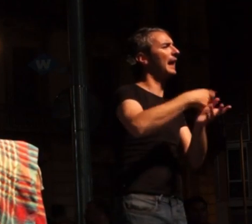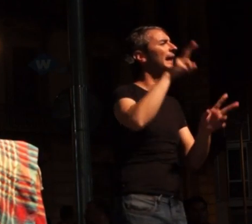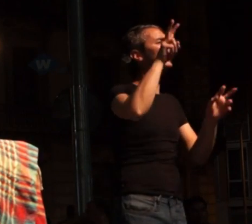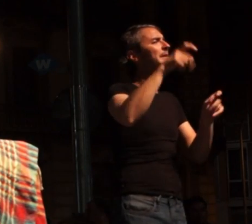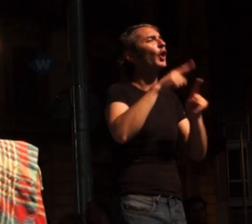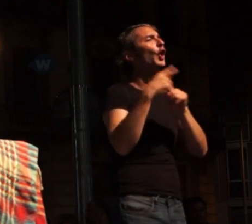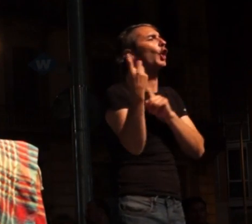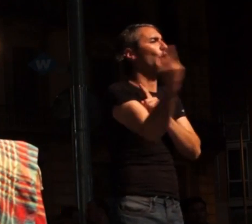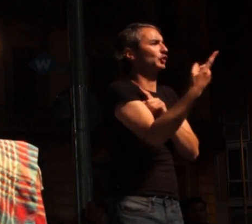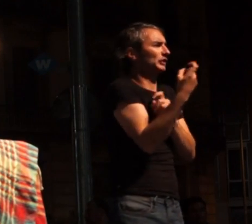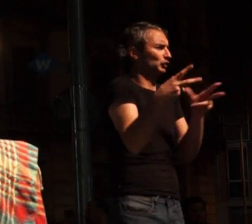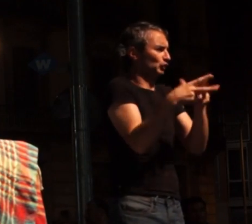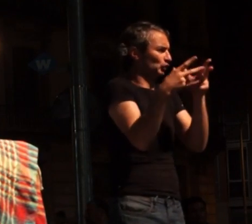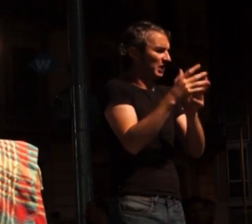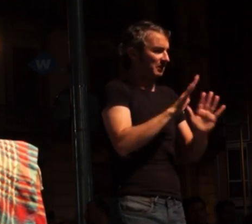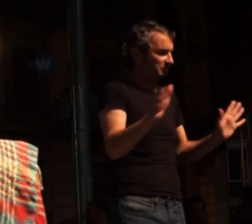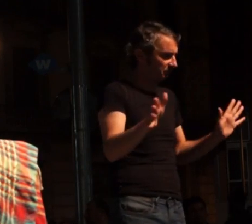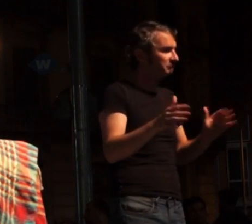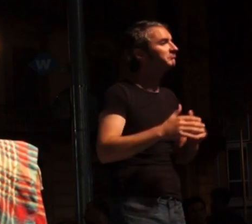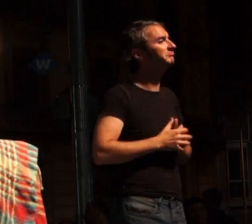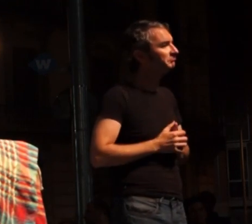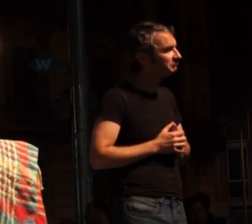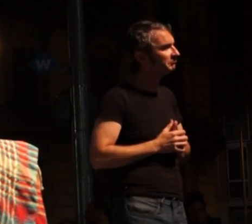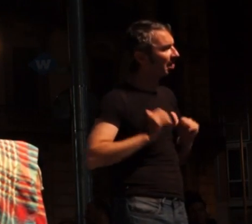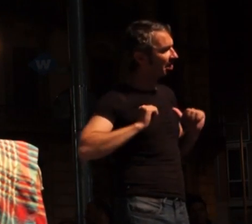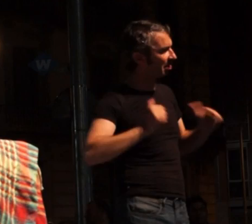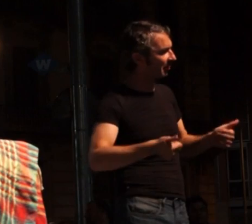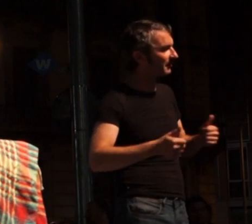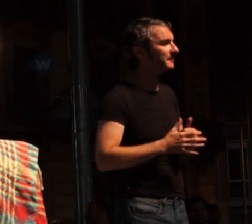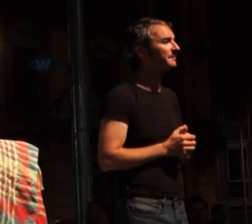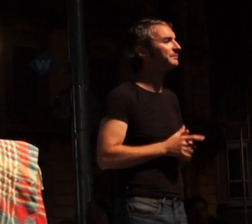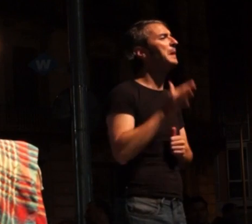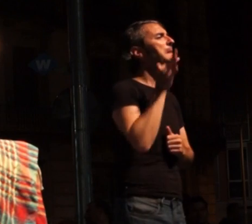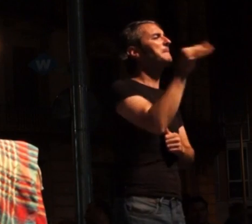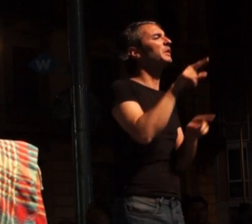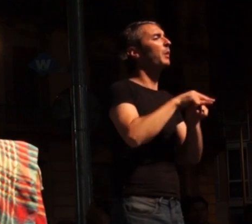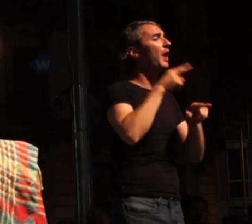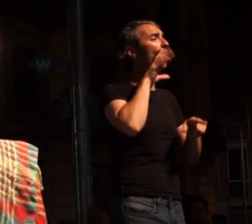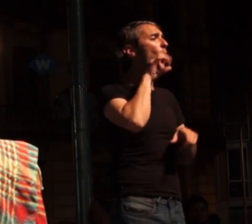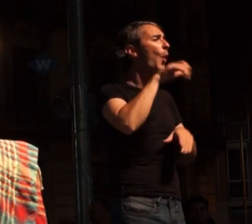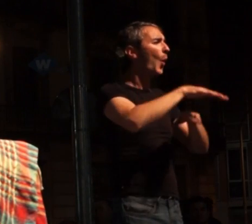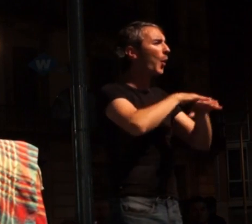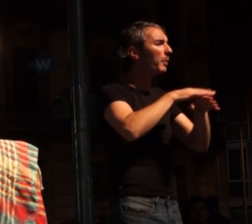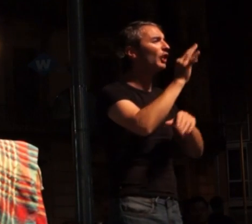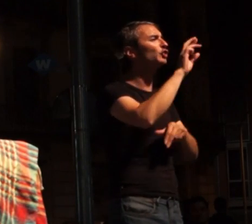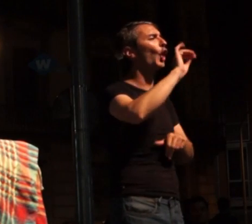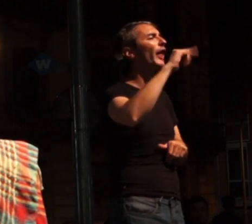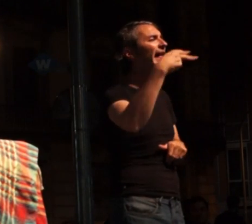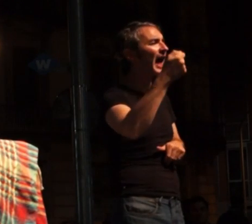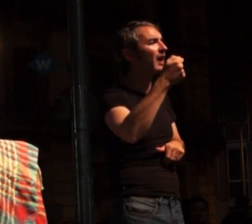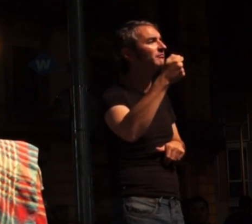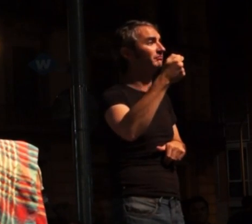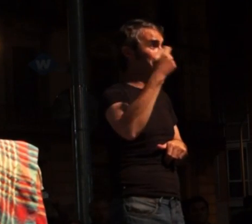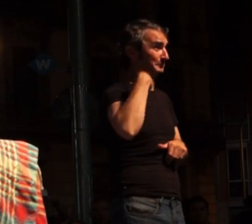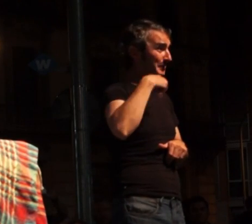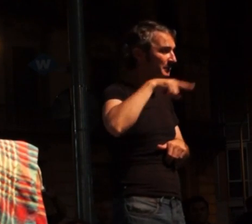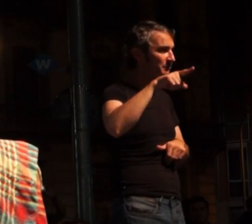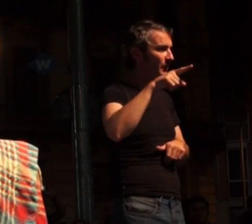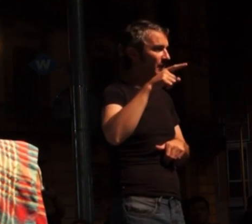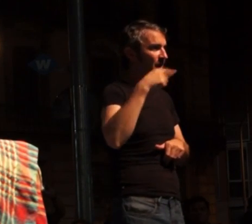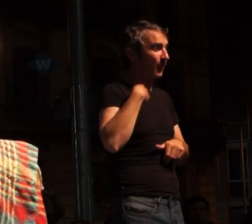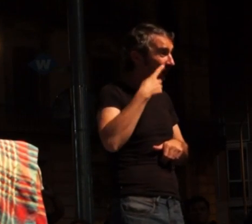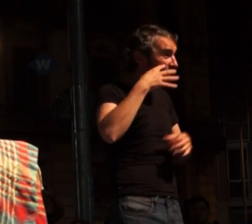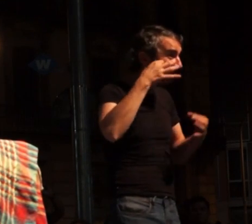altra necessitat social. Més enllà dels governs de tot, la troika serà la que manarà de